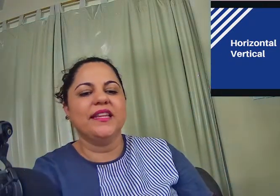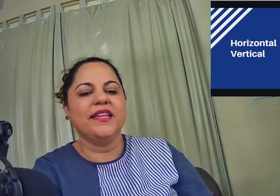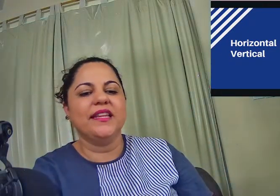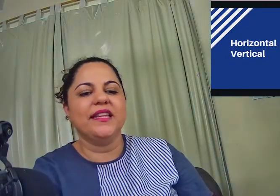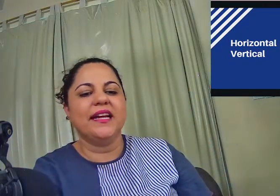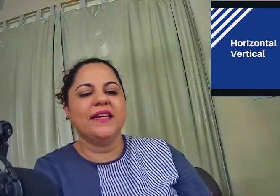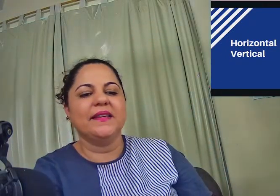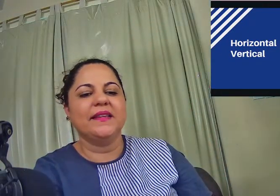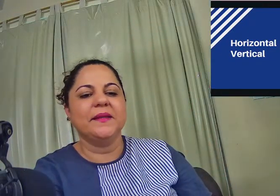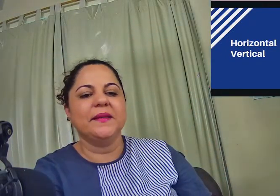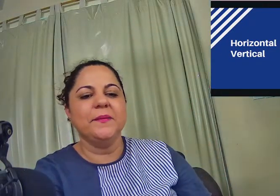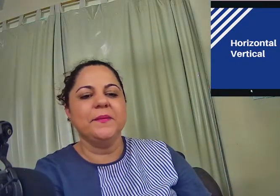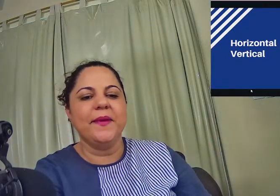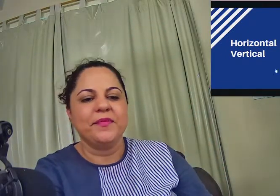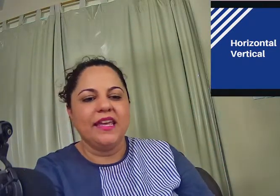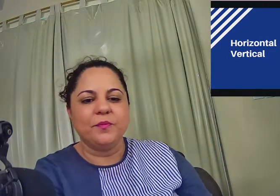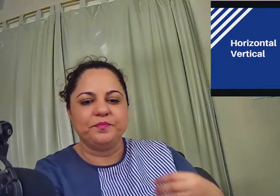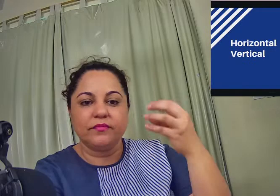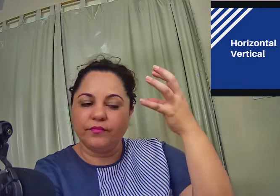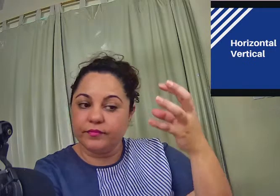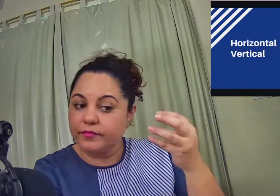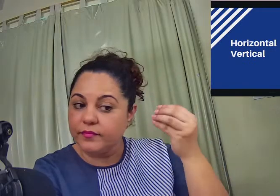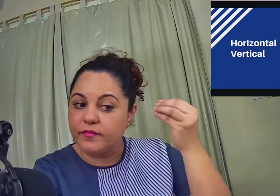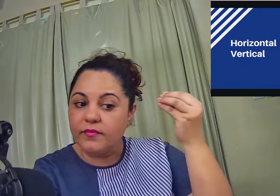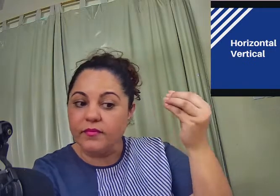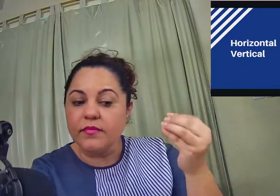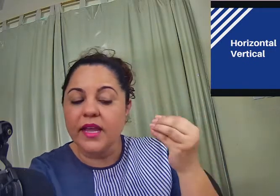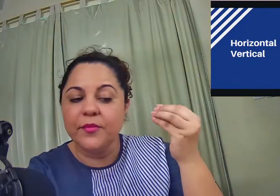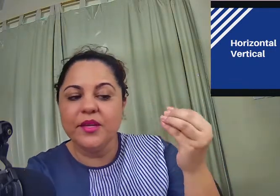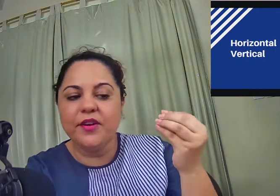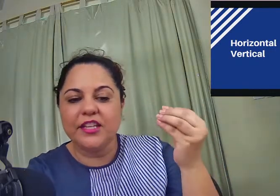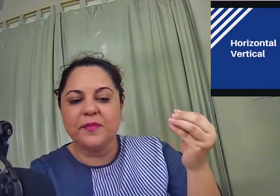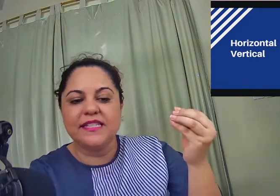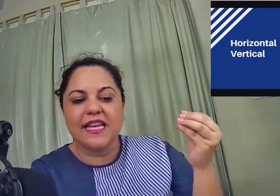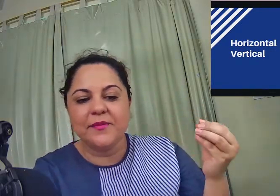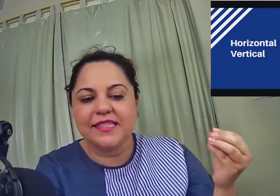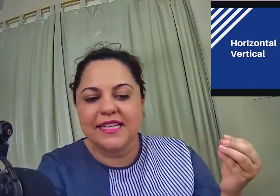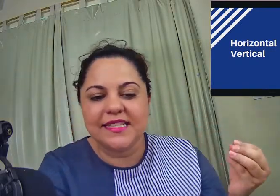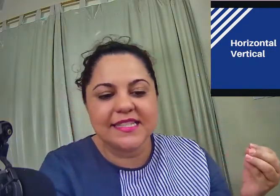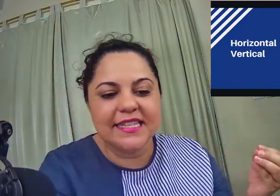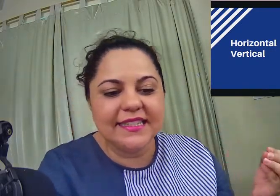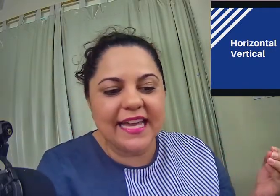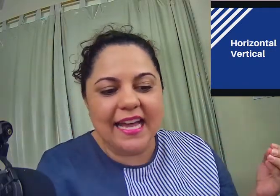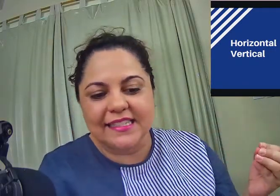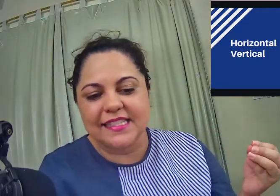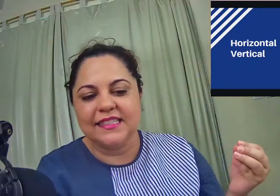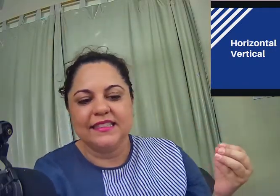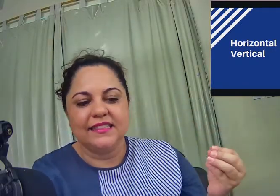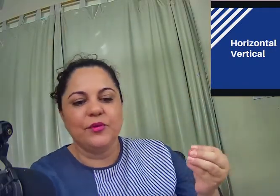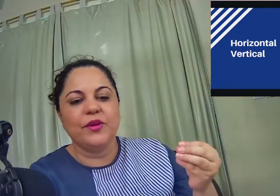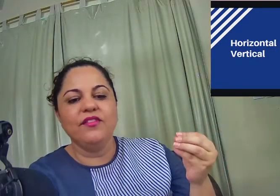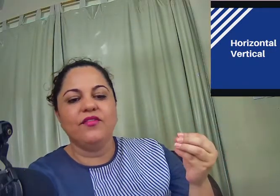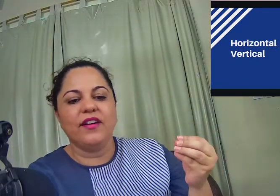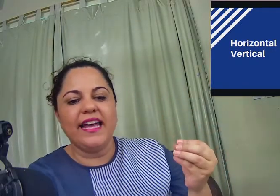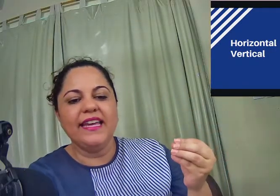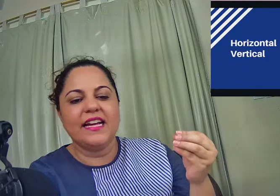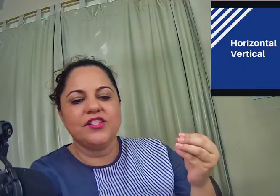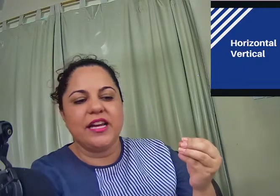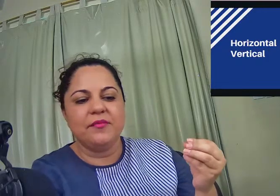também. Então, é muito importante pensarmos nesses detalhes. O que vai encaixar